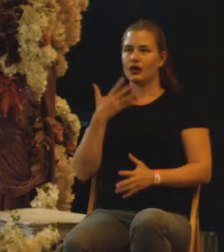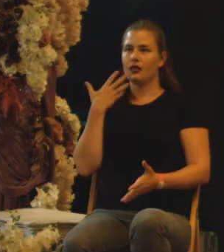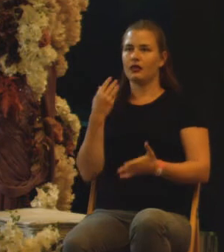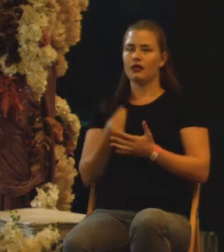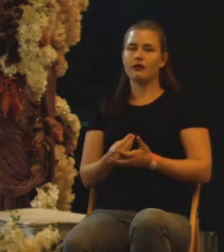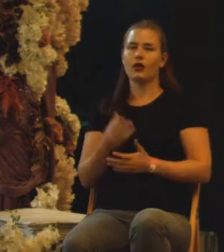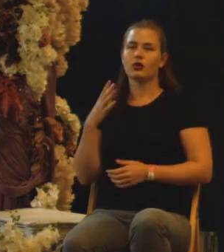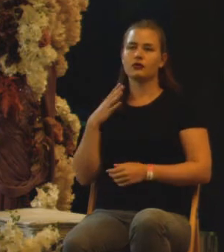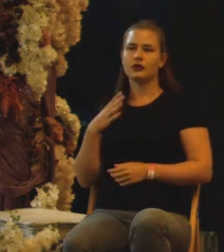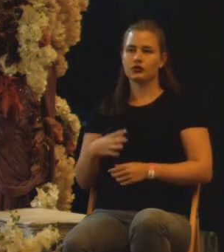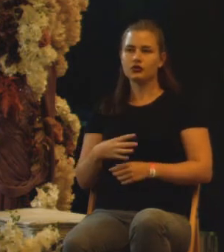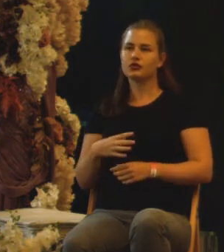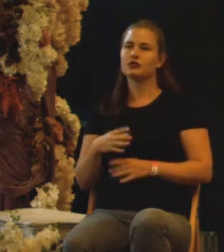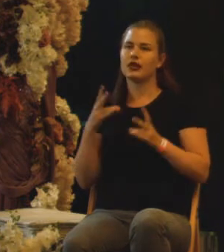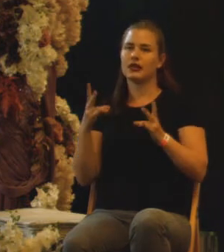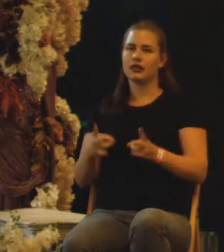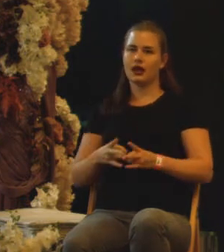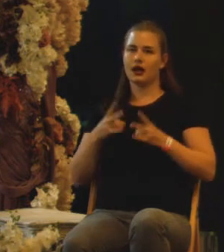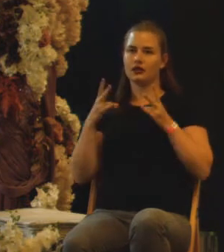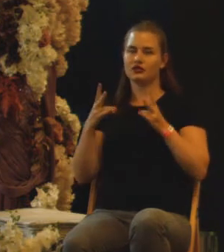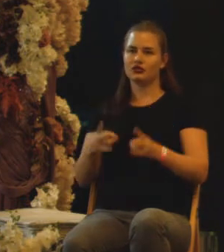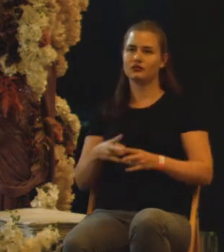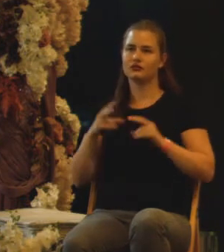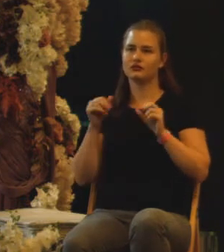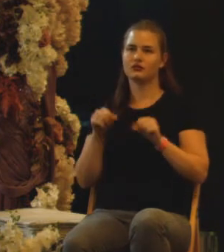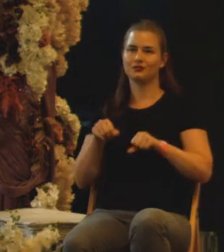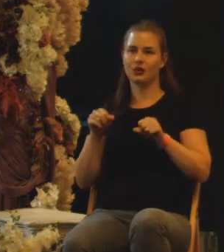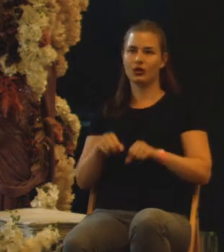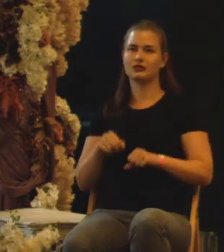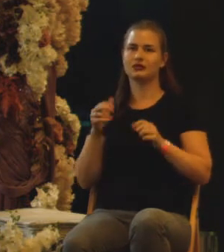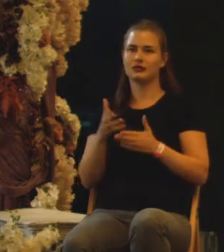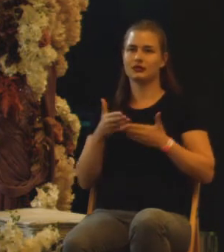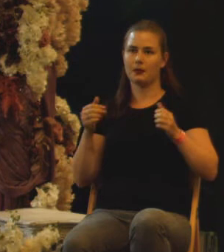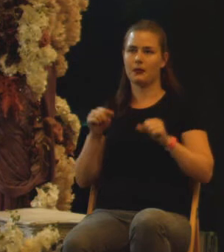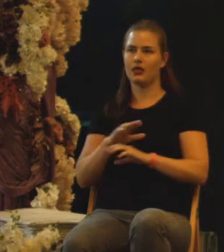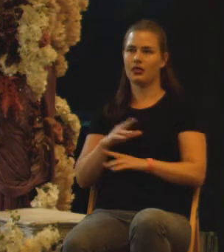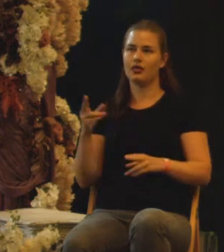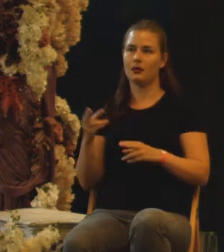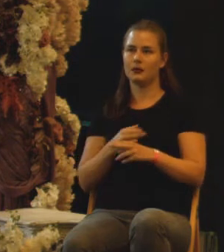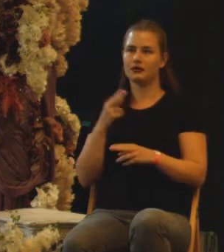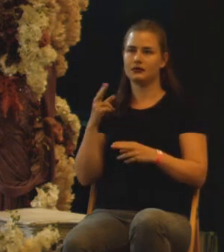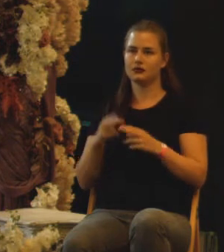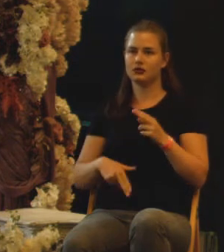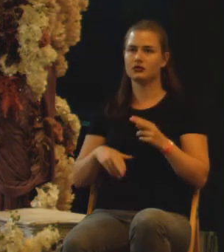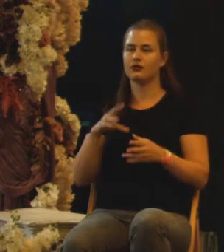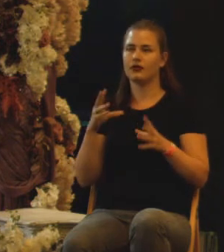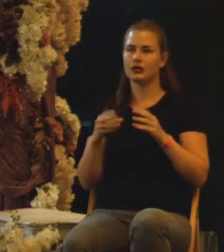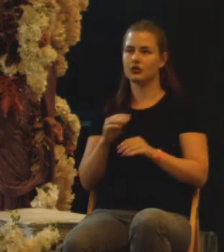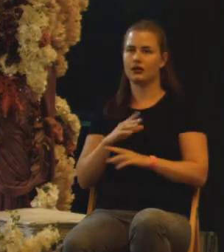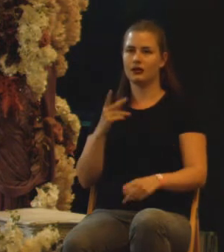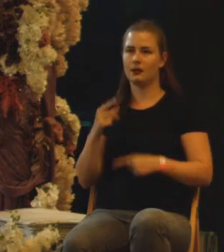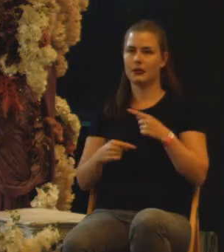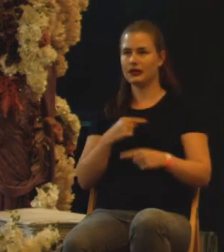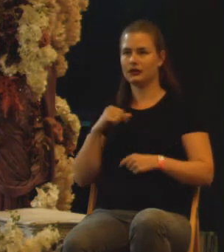собственной выдержки, нежности, ресурса. Наш ресурс не бесконечен. Вообще не